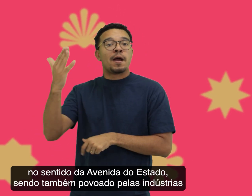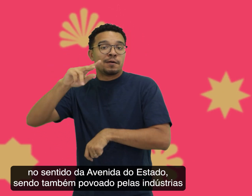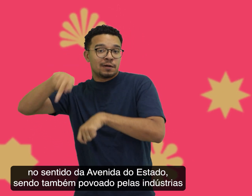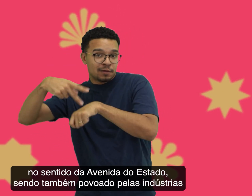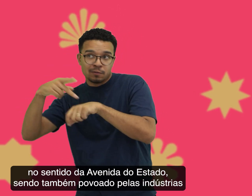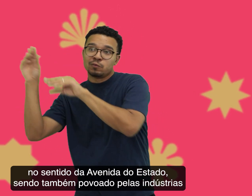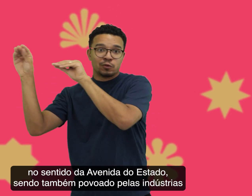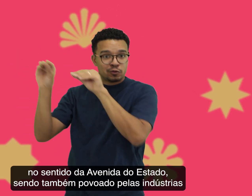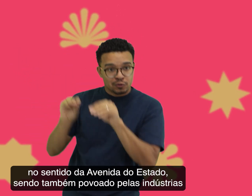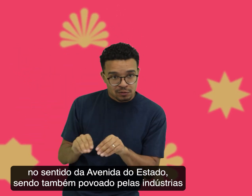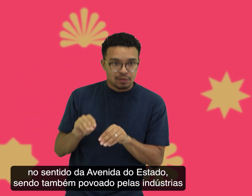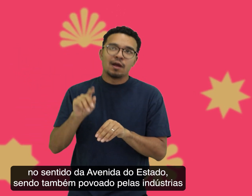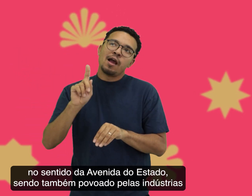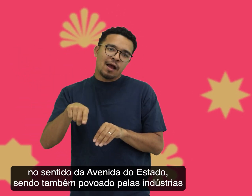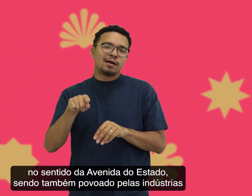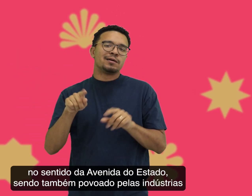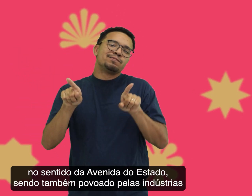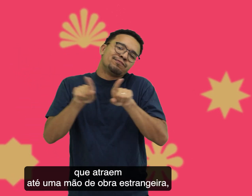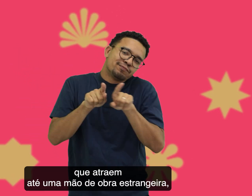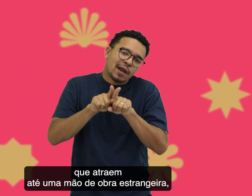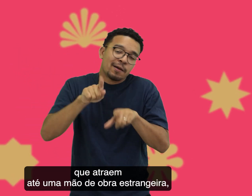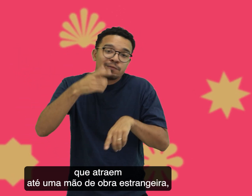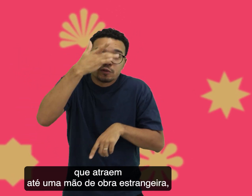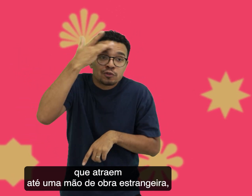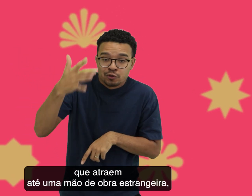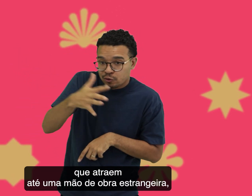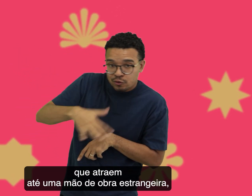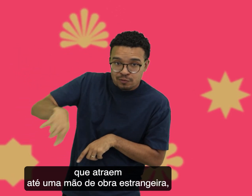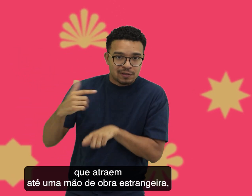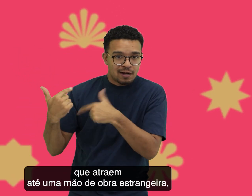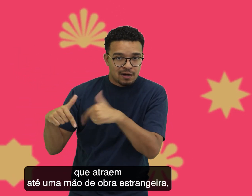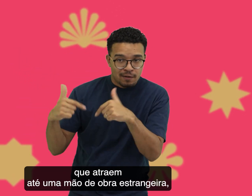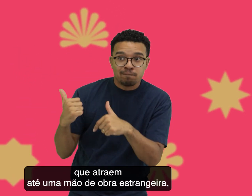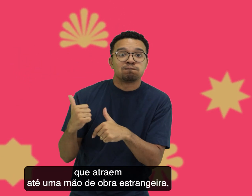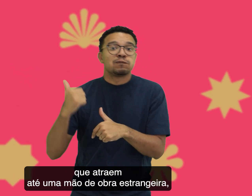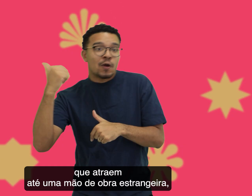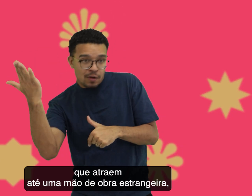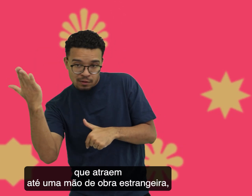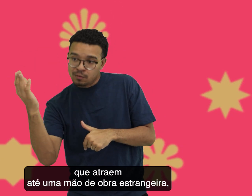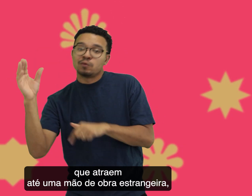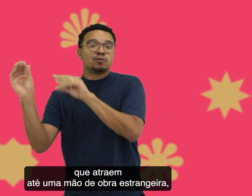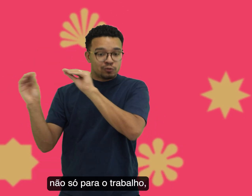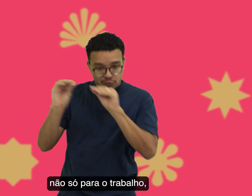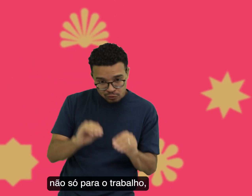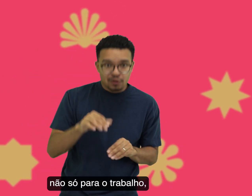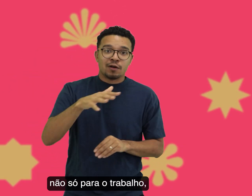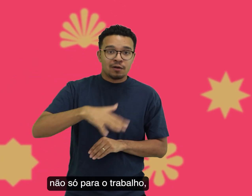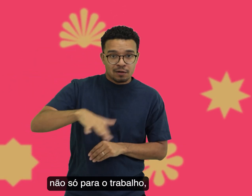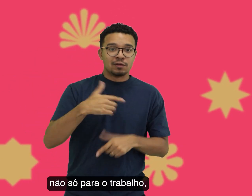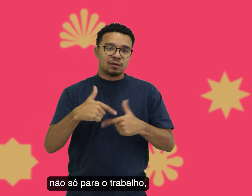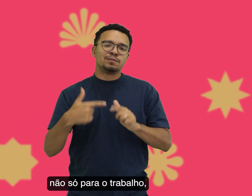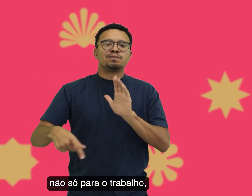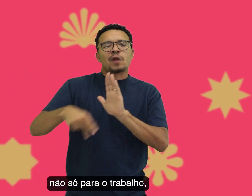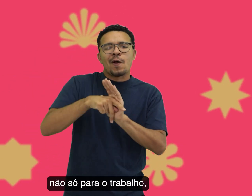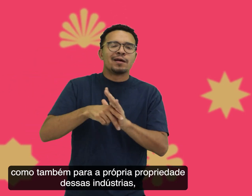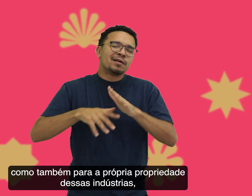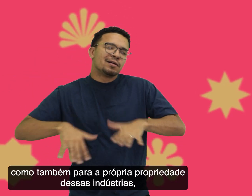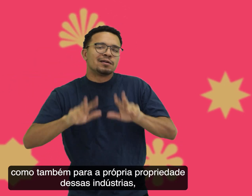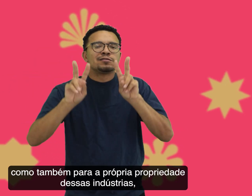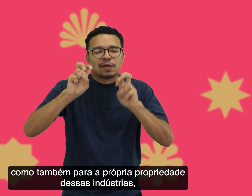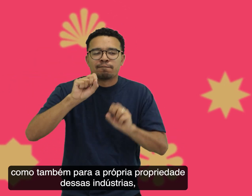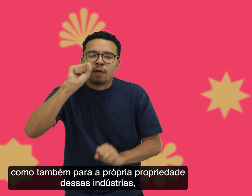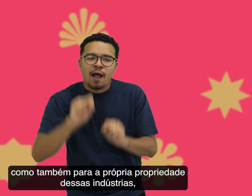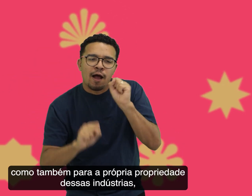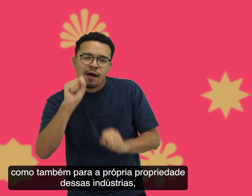Avenida do Estado, sendo também povoado pelas indústrias, que atraem, então, uma mão de obra estrangeira, não só para